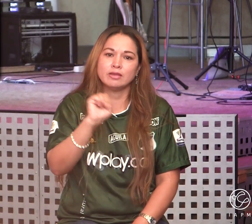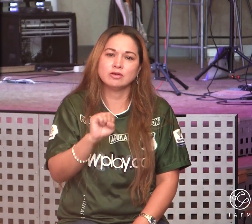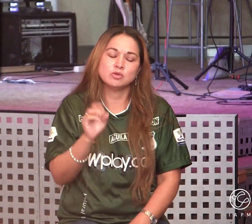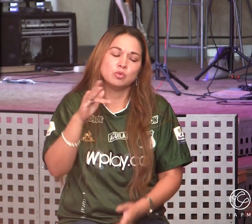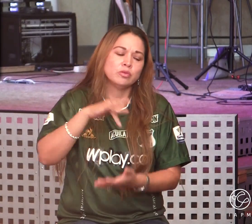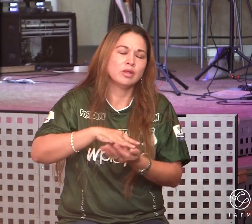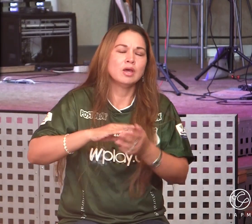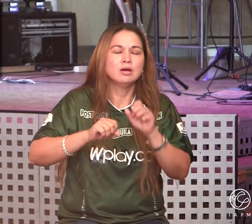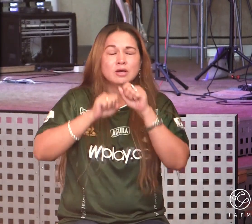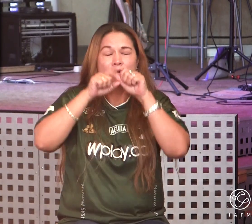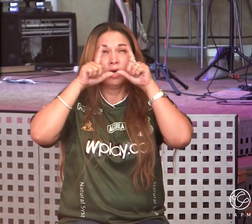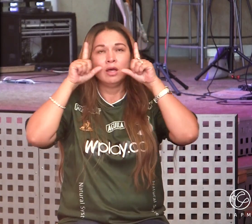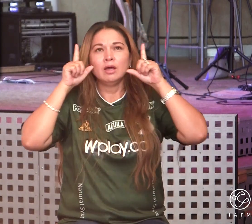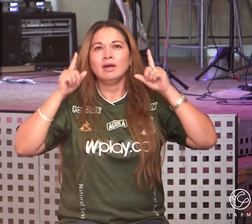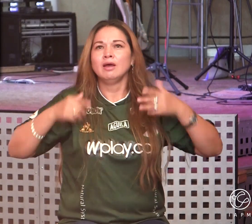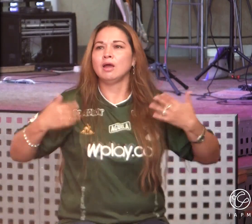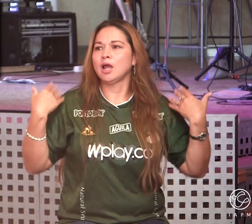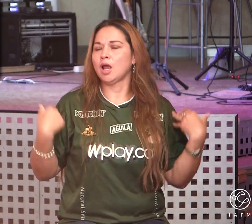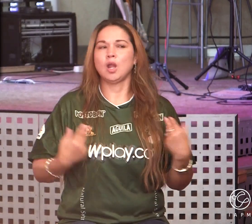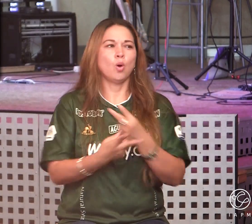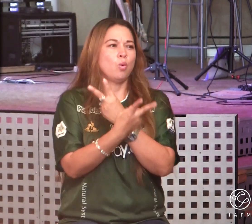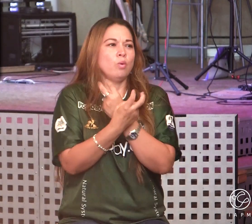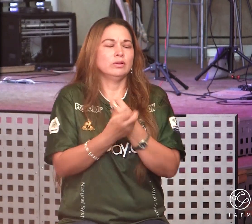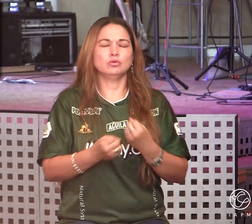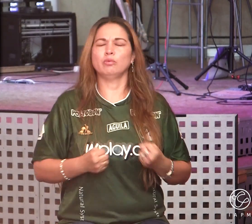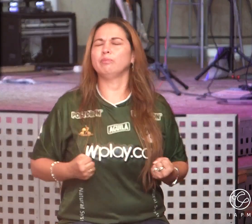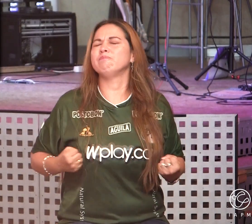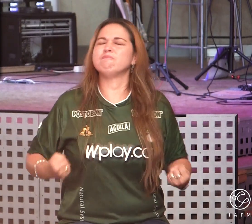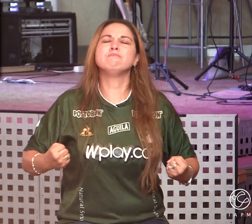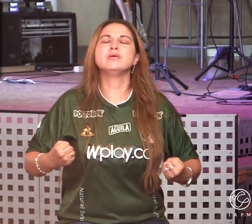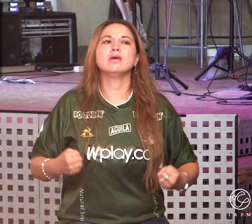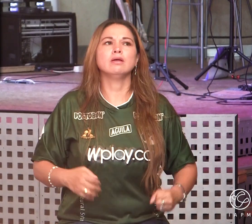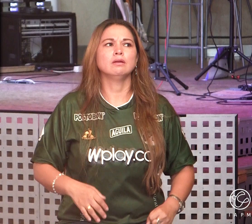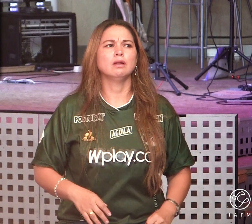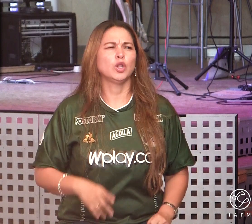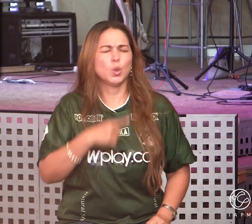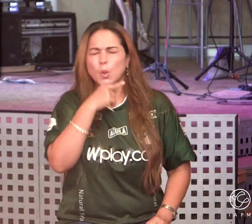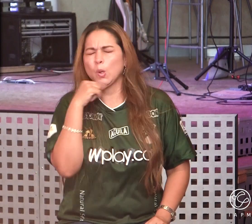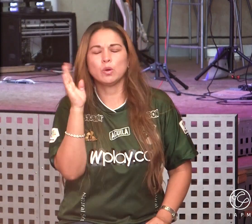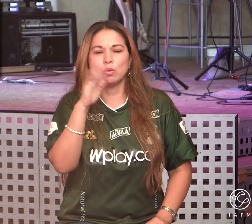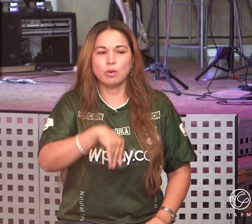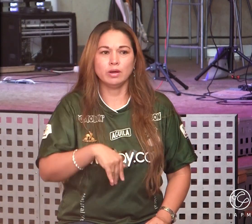mañana despierta y no le duele nada, usted se murió.